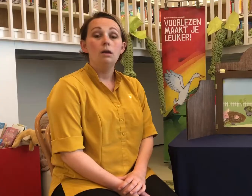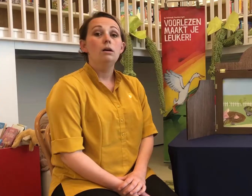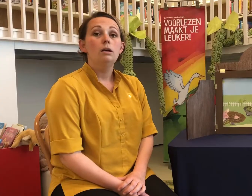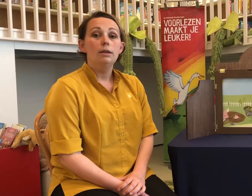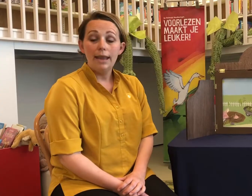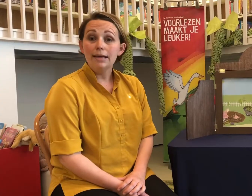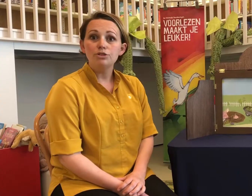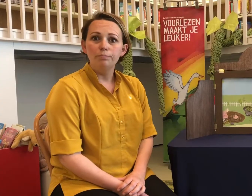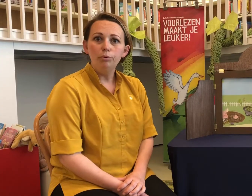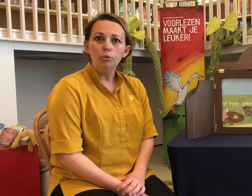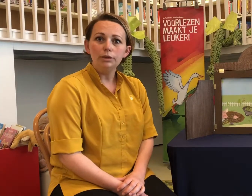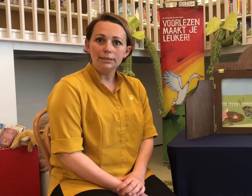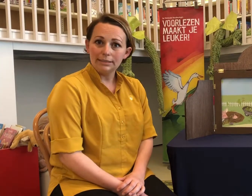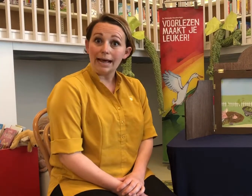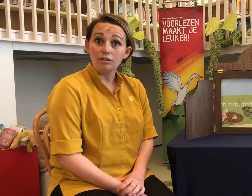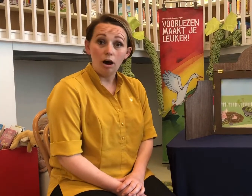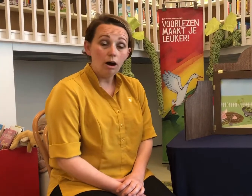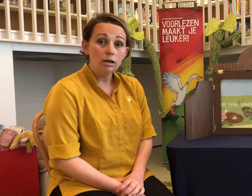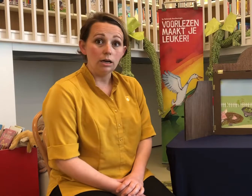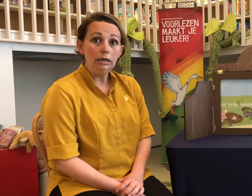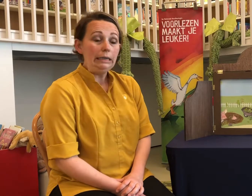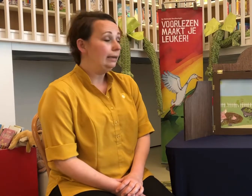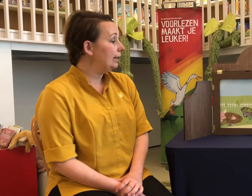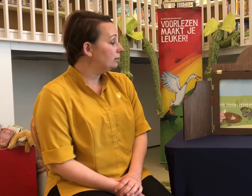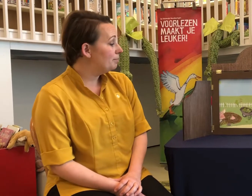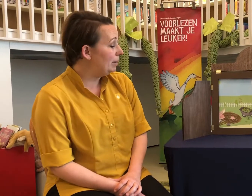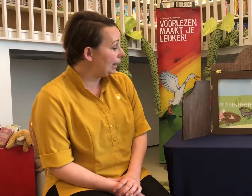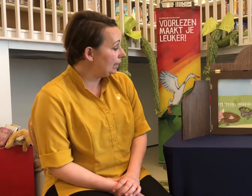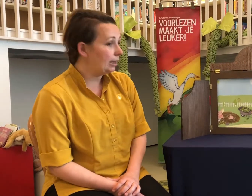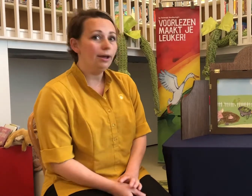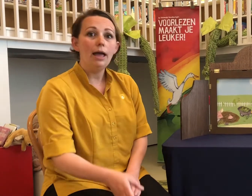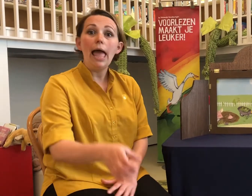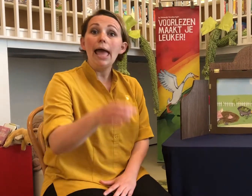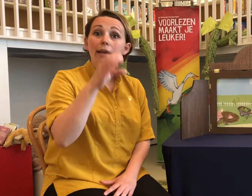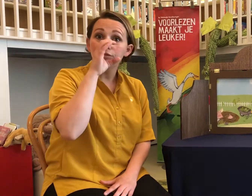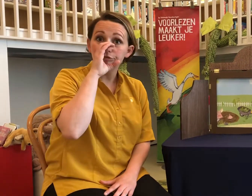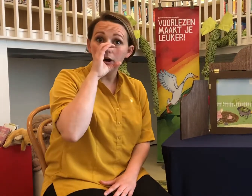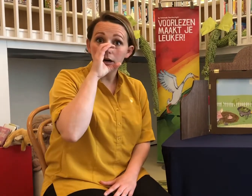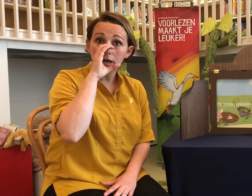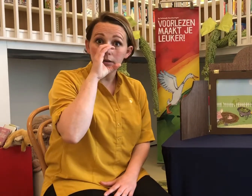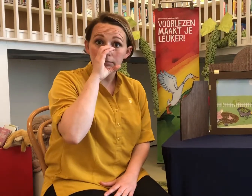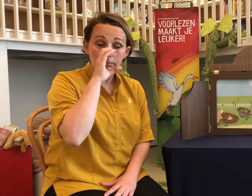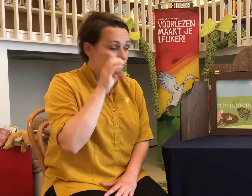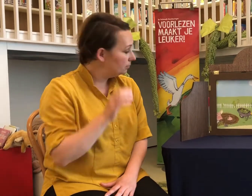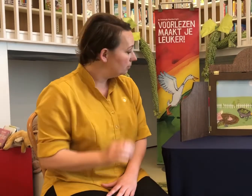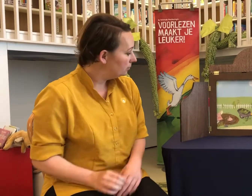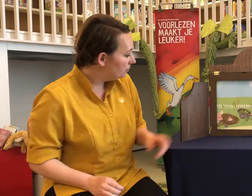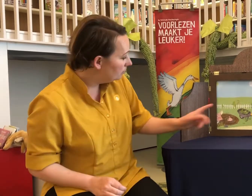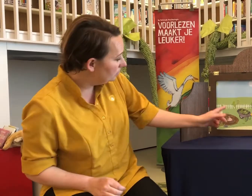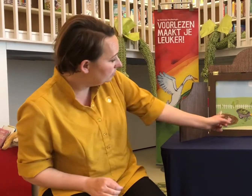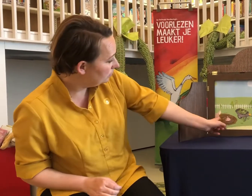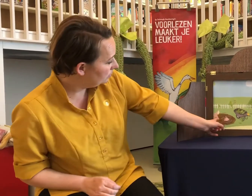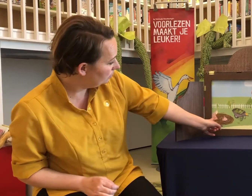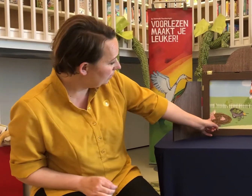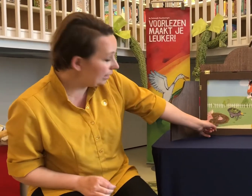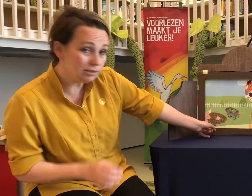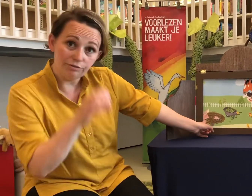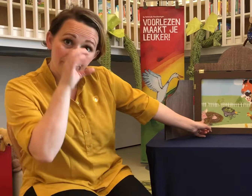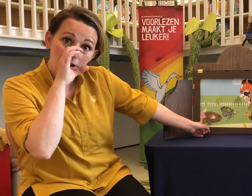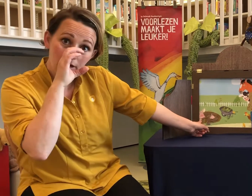Naast de boer, die staat te harken, ligt het biggetje en het varken. Daar is het varken.